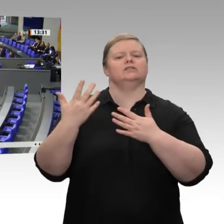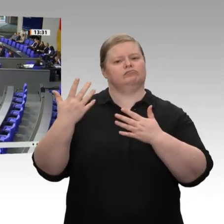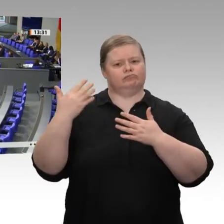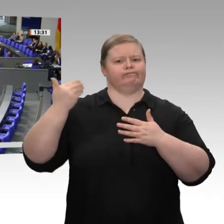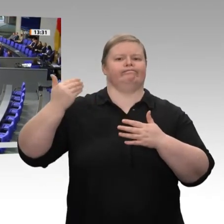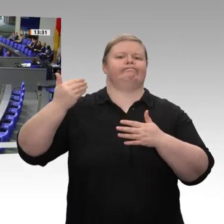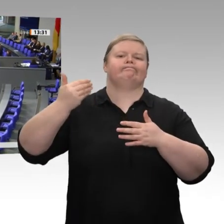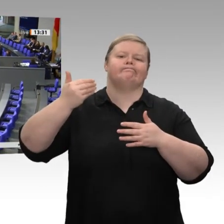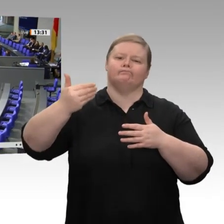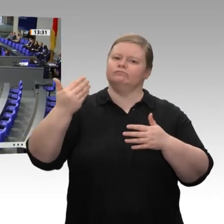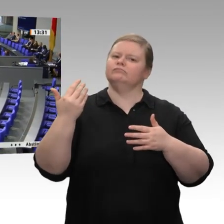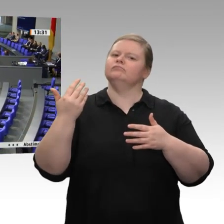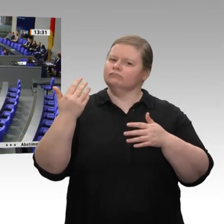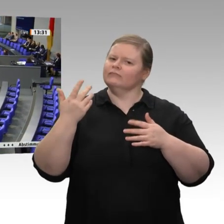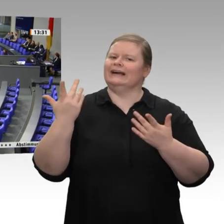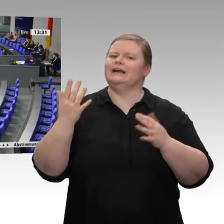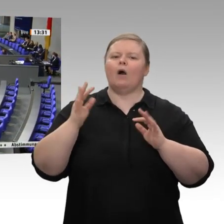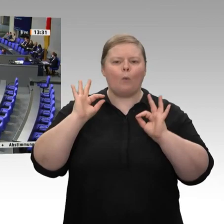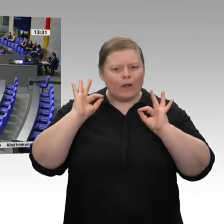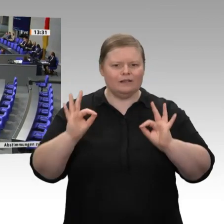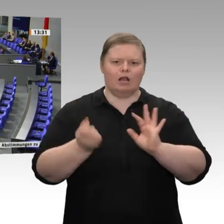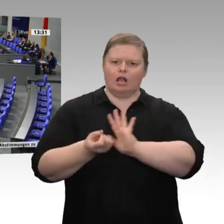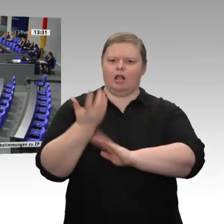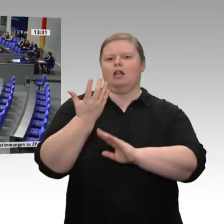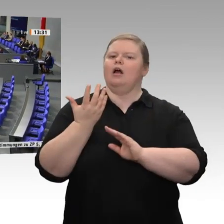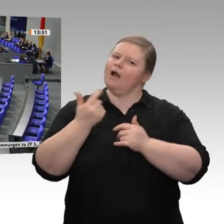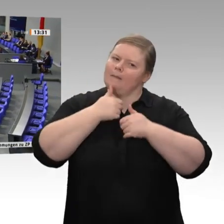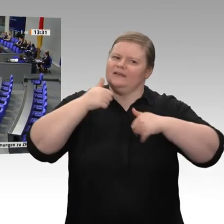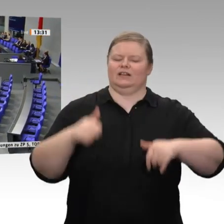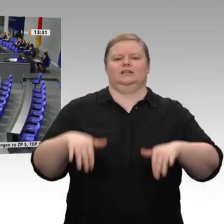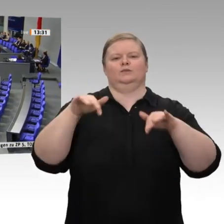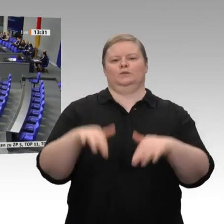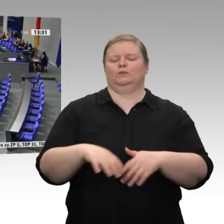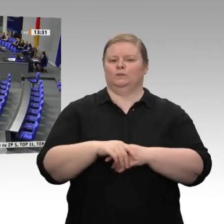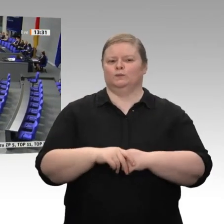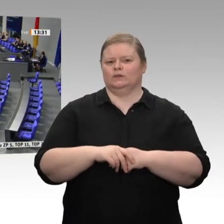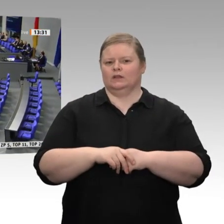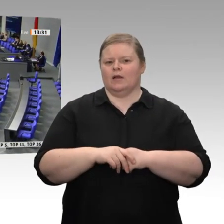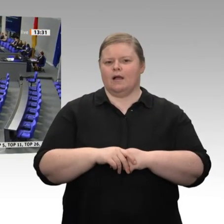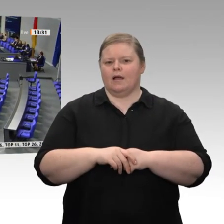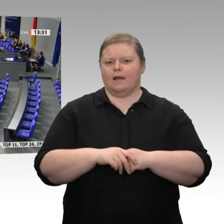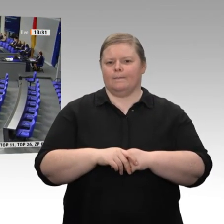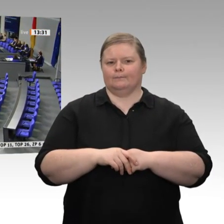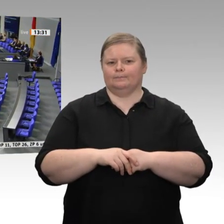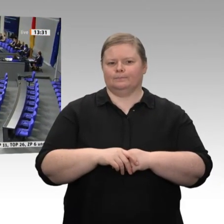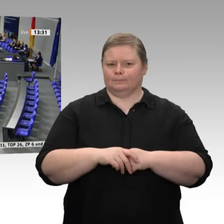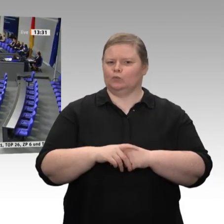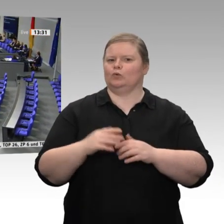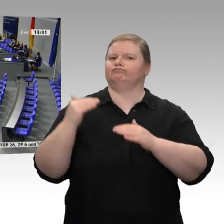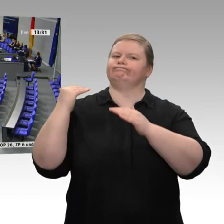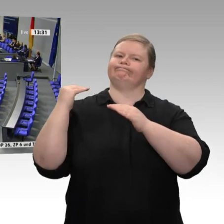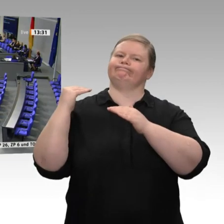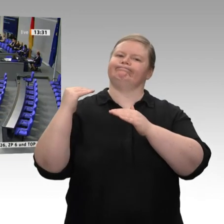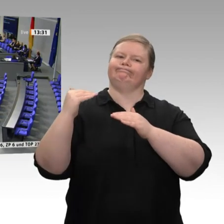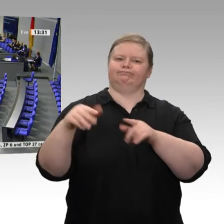der Konstitutionalisierung unseres Staates eine originäre Verpflichtung und dass darüber Einigkeit herrscht und dass